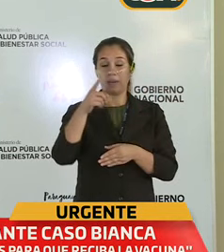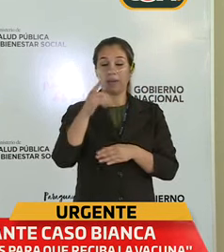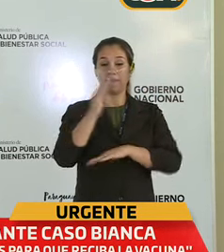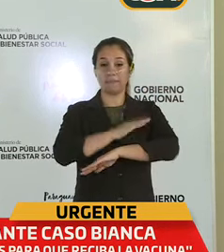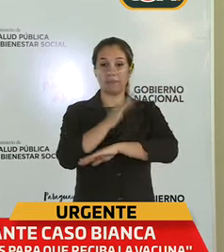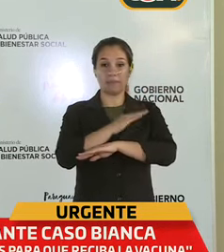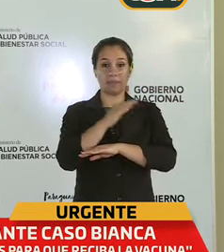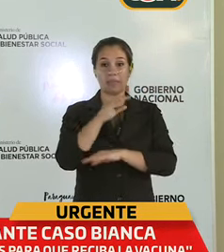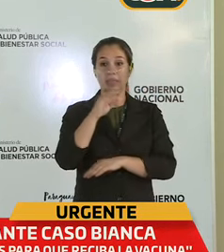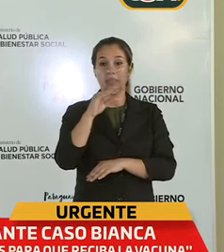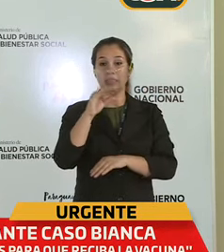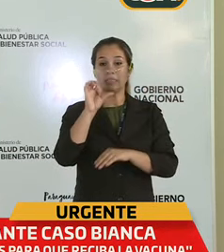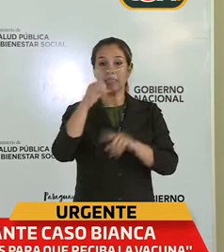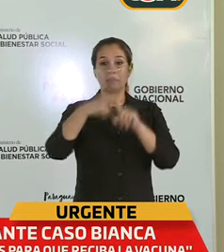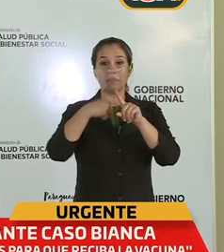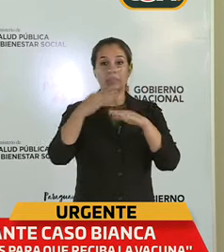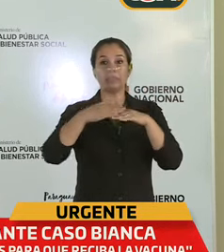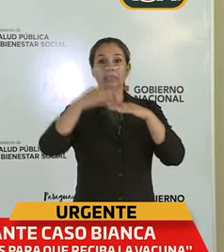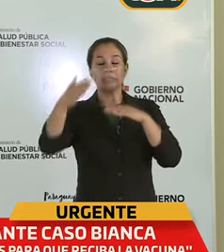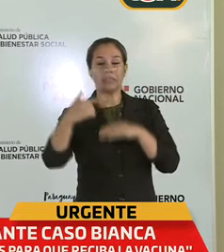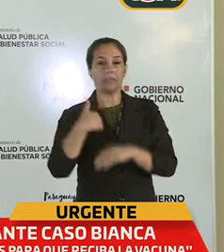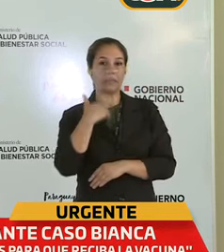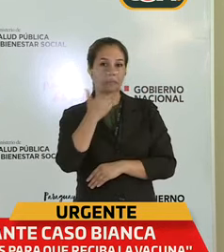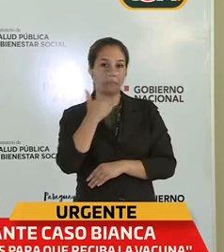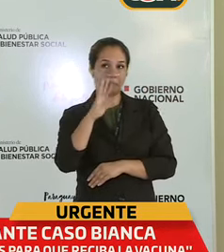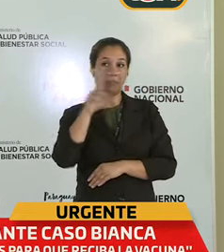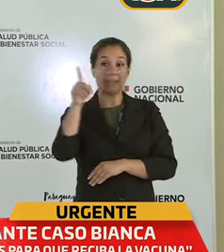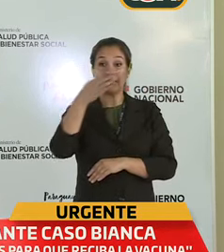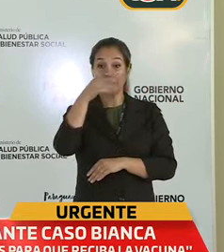Bianca, yo no sé si va a tener efecto positivo o